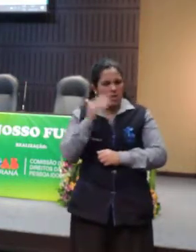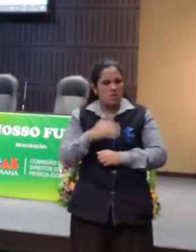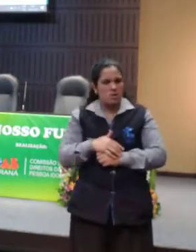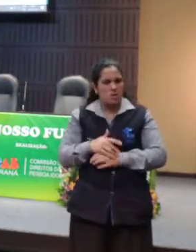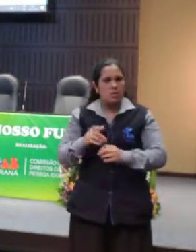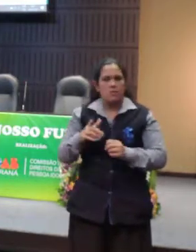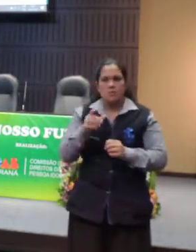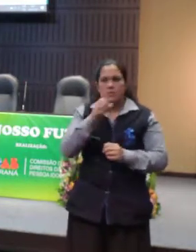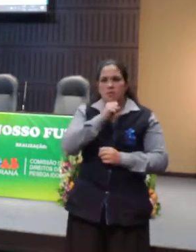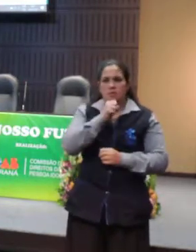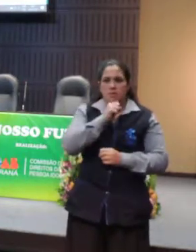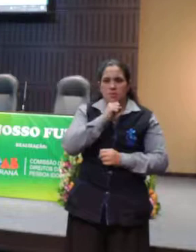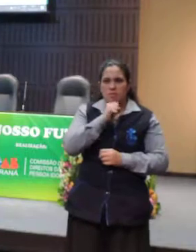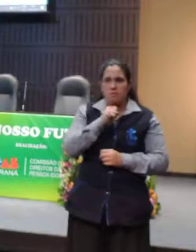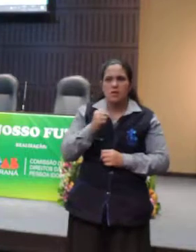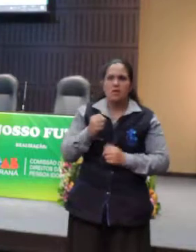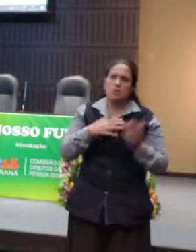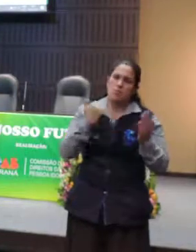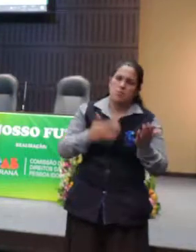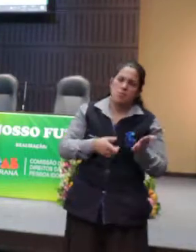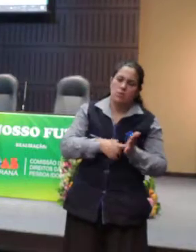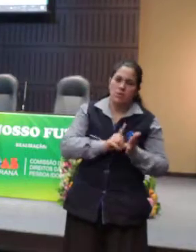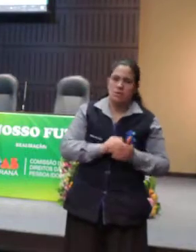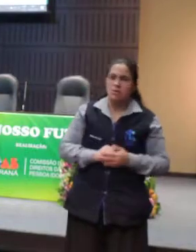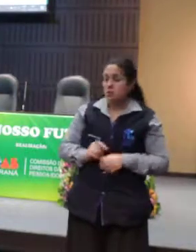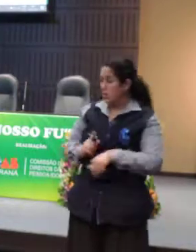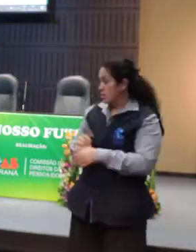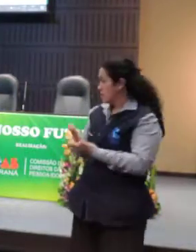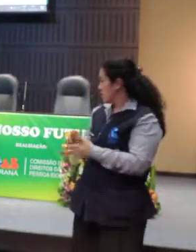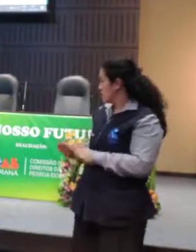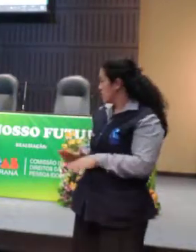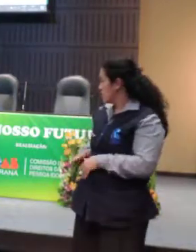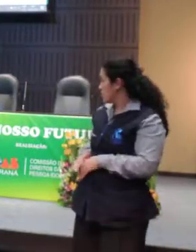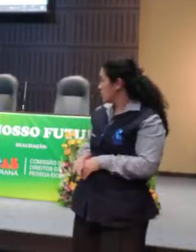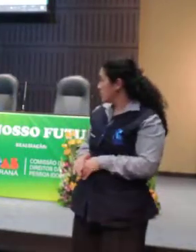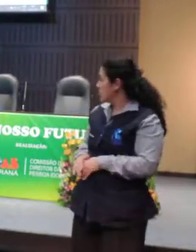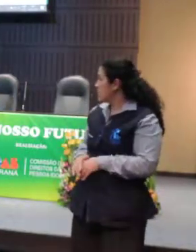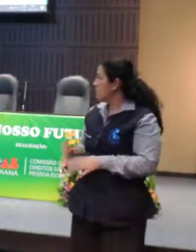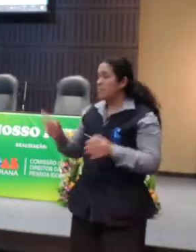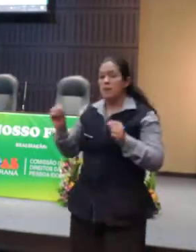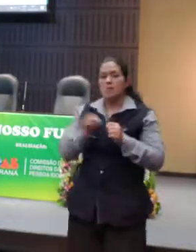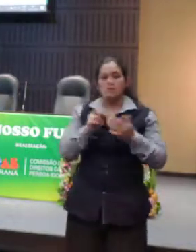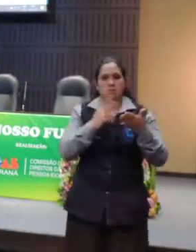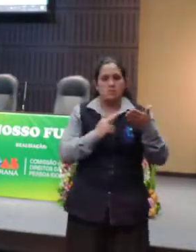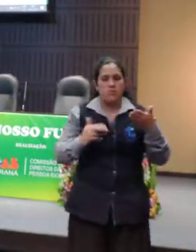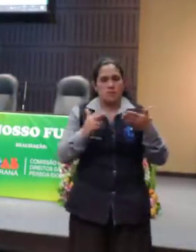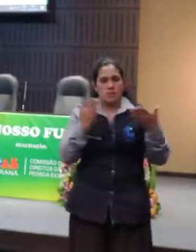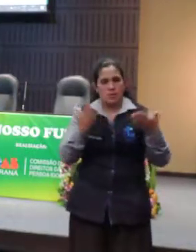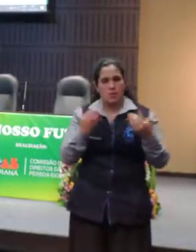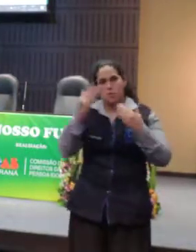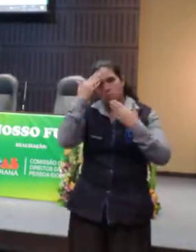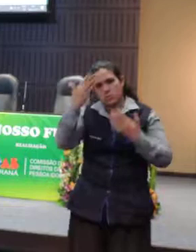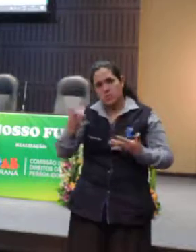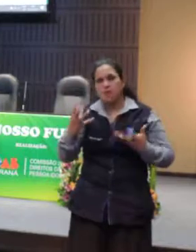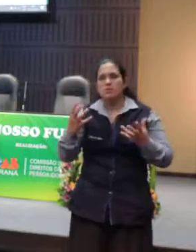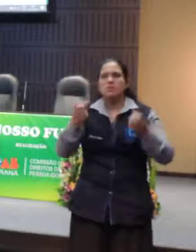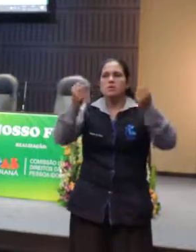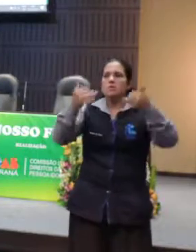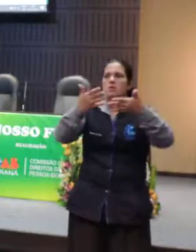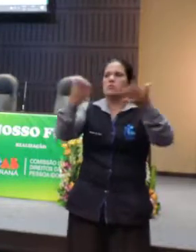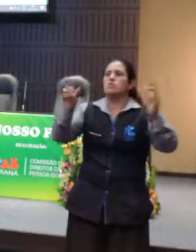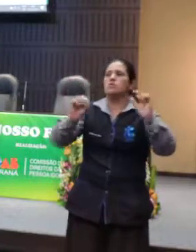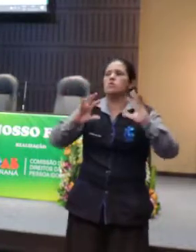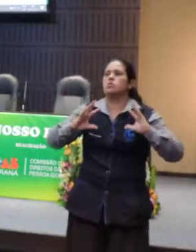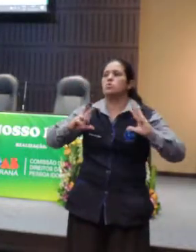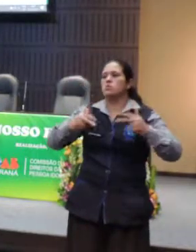como é velho, vai morrer mais cedo. Oi, tá bom? Então sim, gente, eu vou pintar agora, muito obrigado. Eu tentei passar para vocês um pouquinho daquilo que